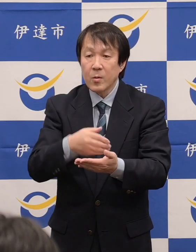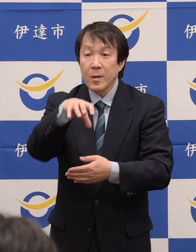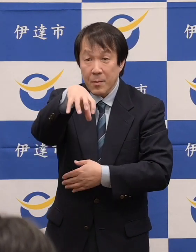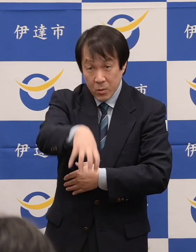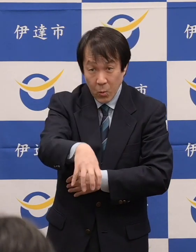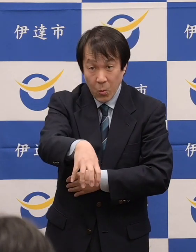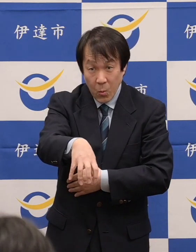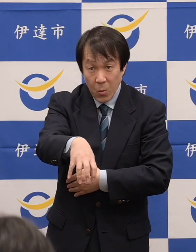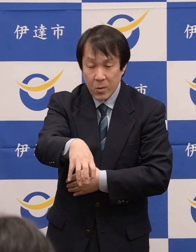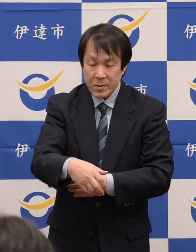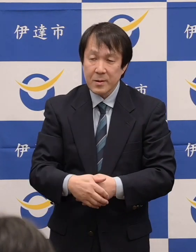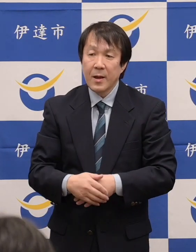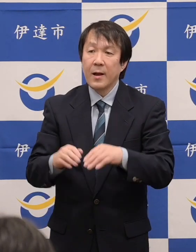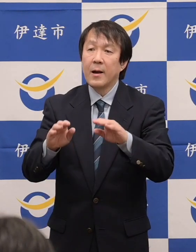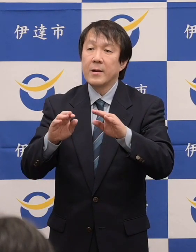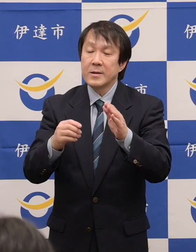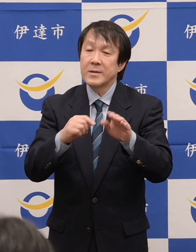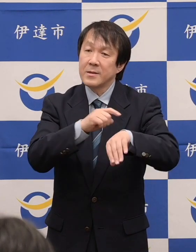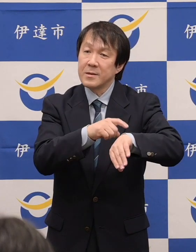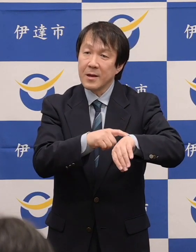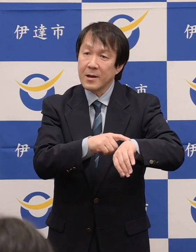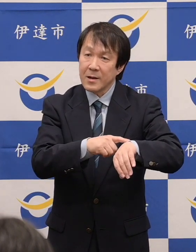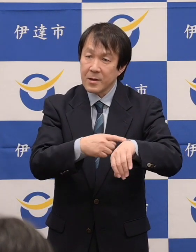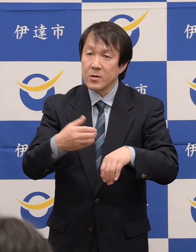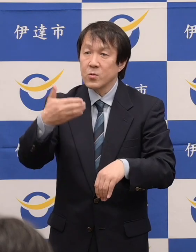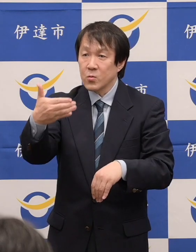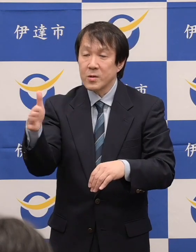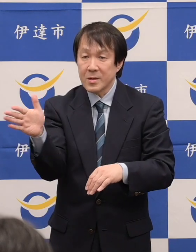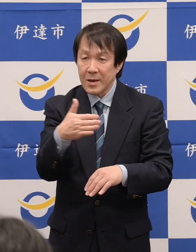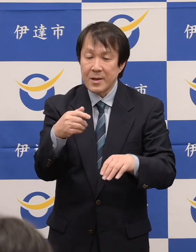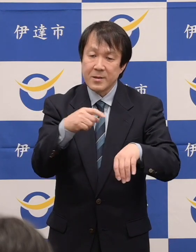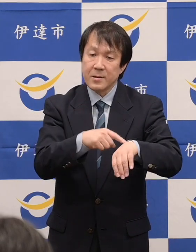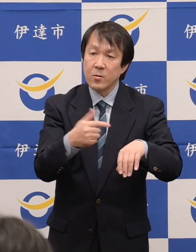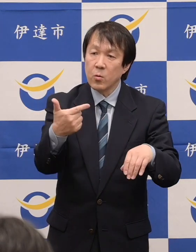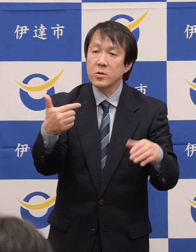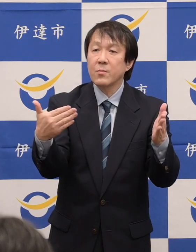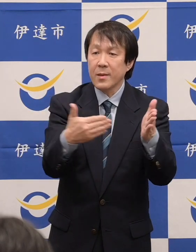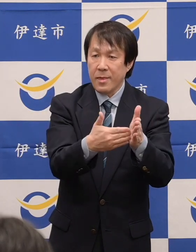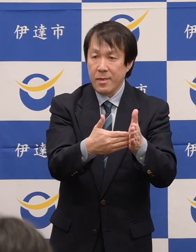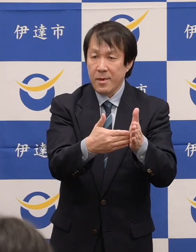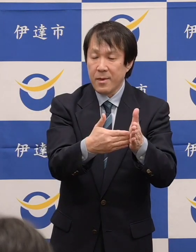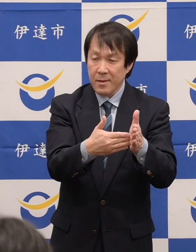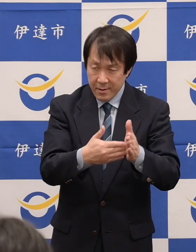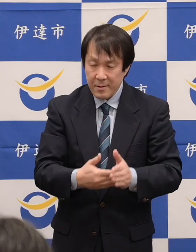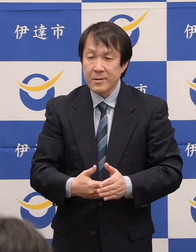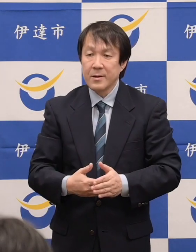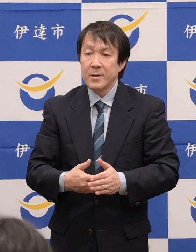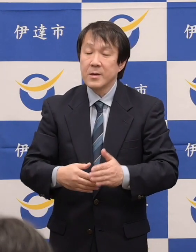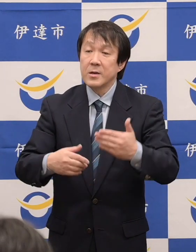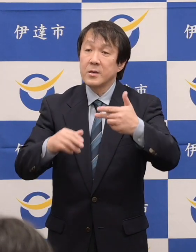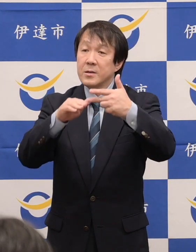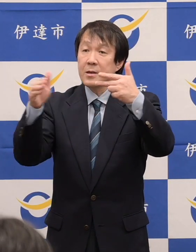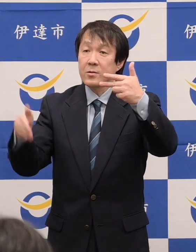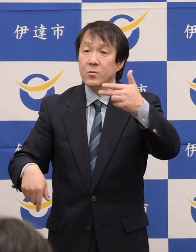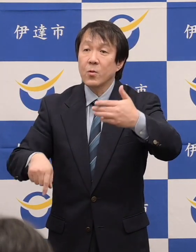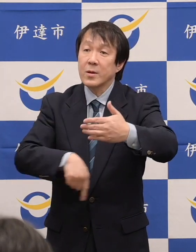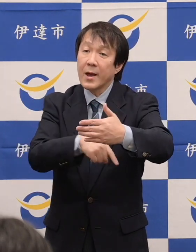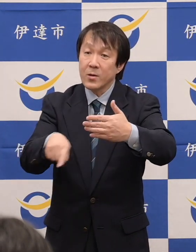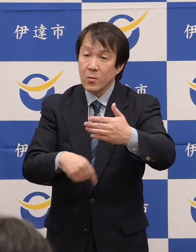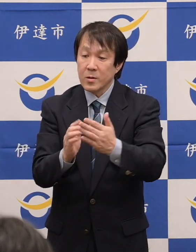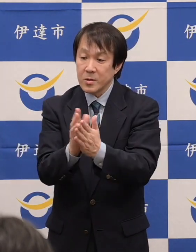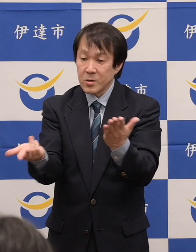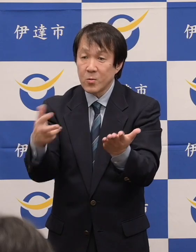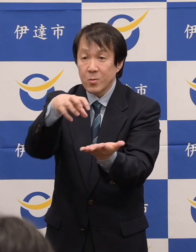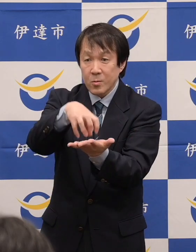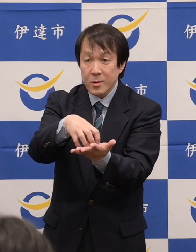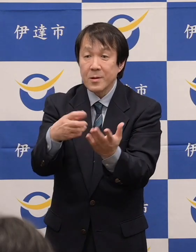設開館時間が午前9時から午後6時までということです。施設の内容につきましては記載の通りでござい